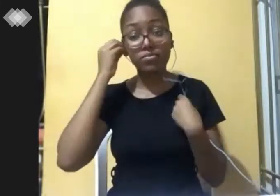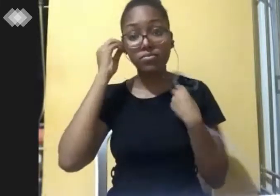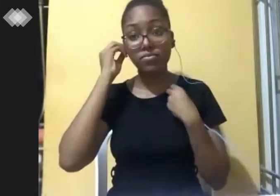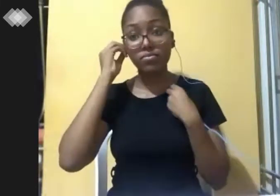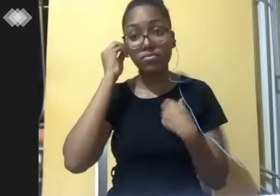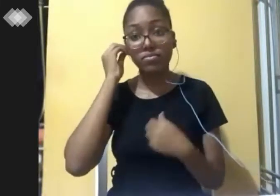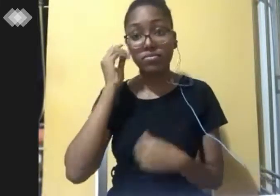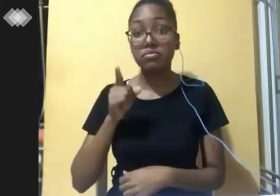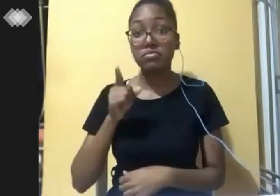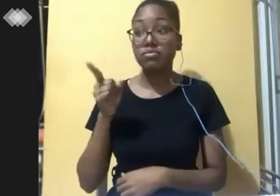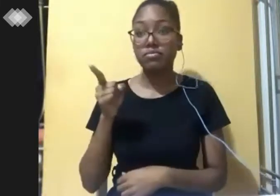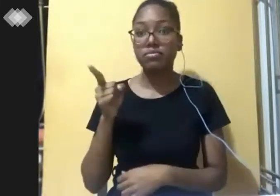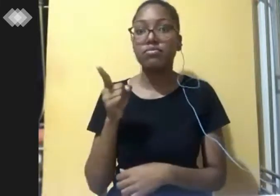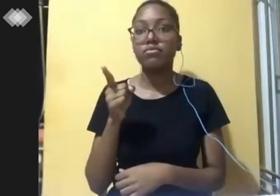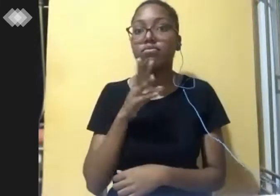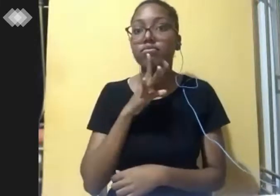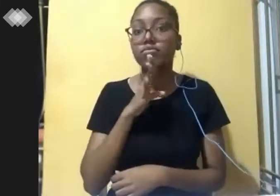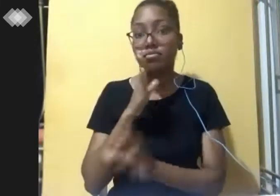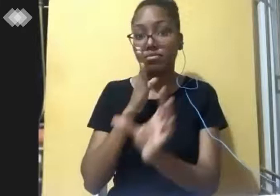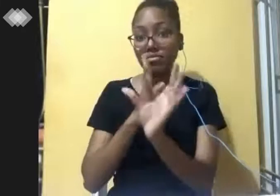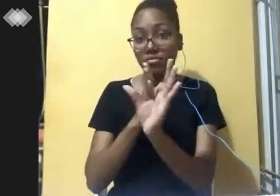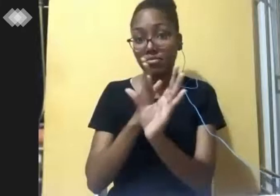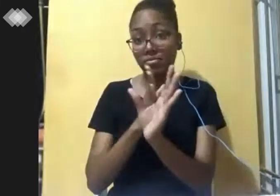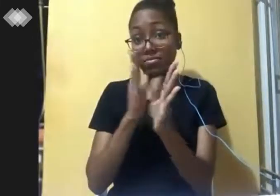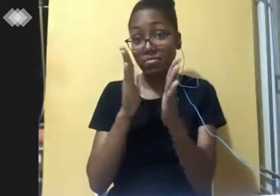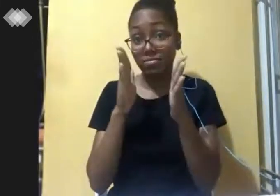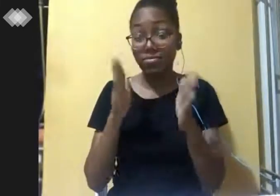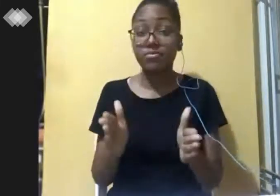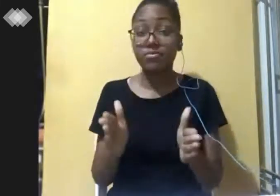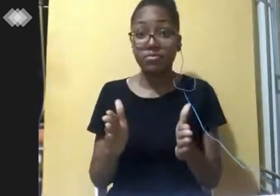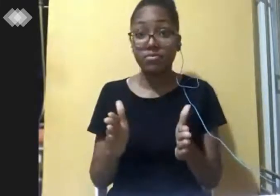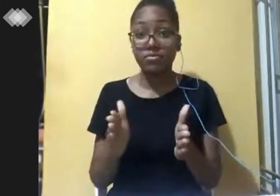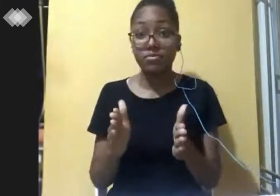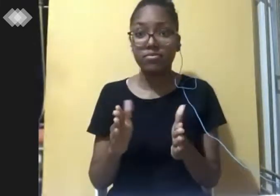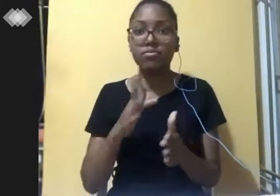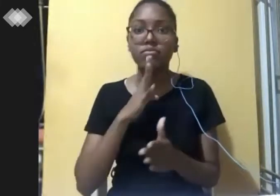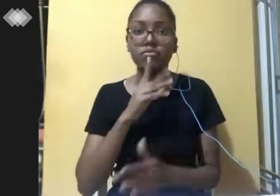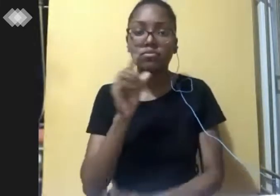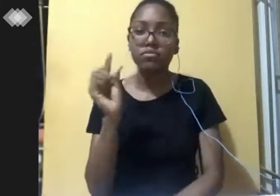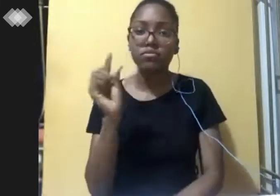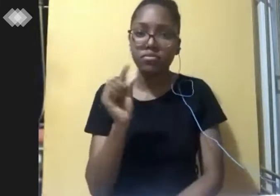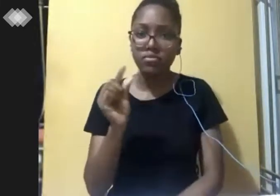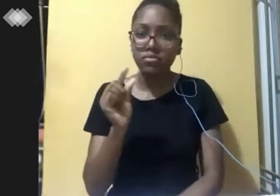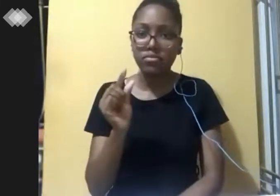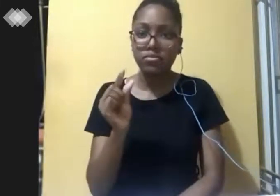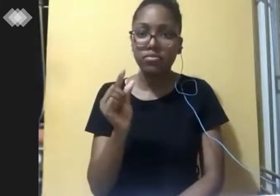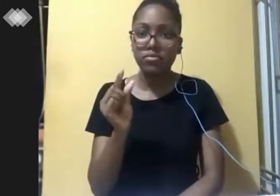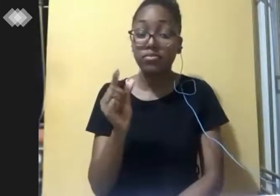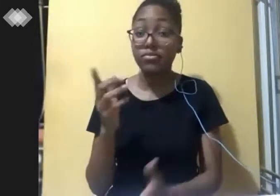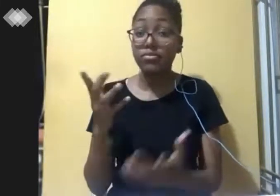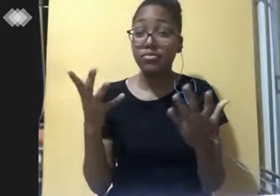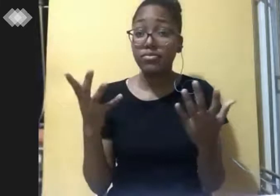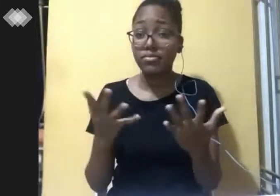va a hablar un poco como psicóloga que es, va a hablar un poco de la